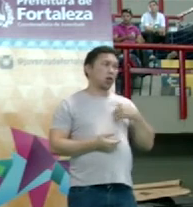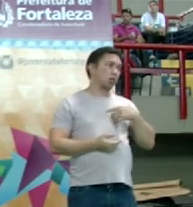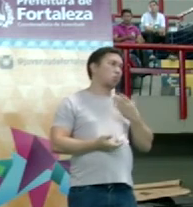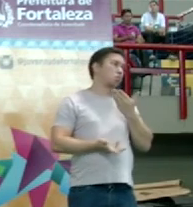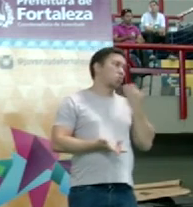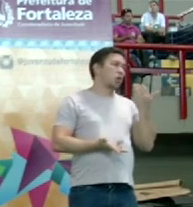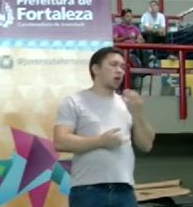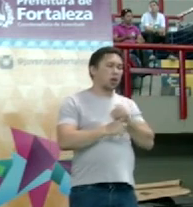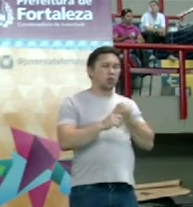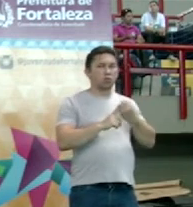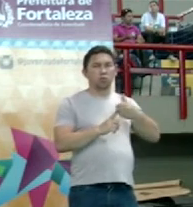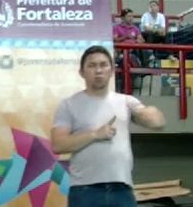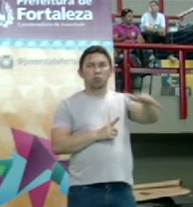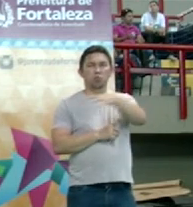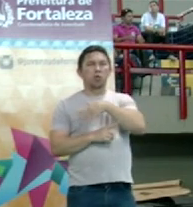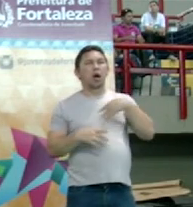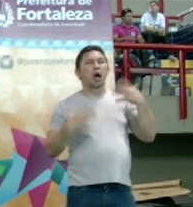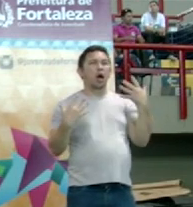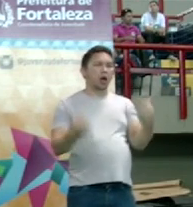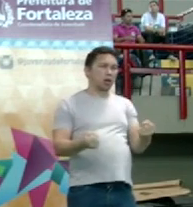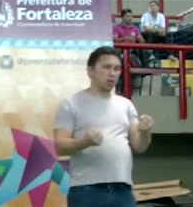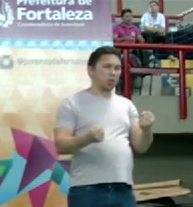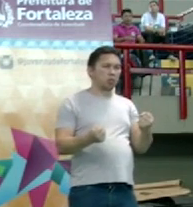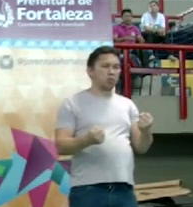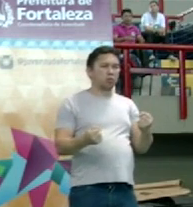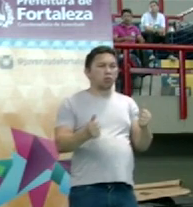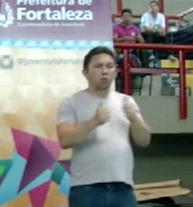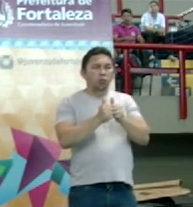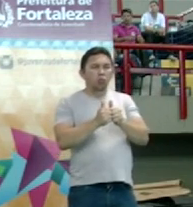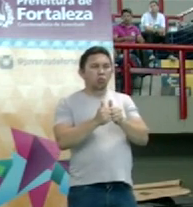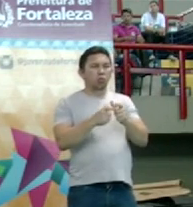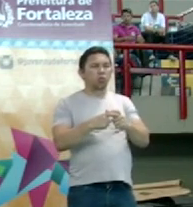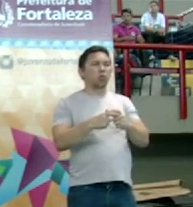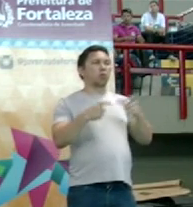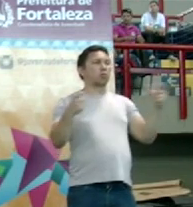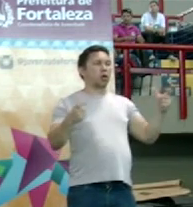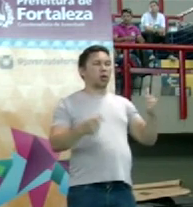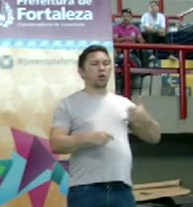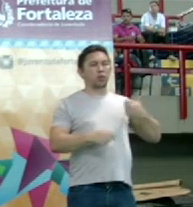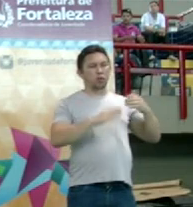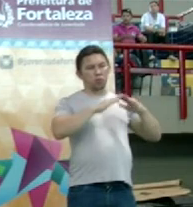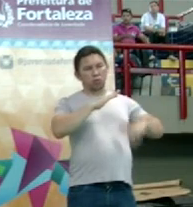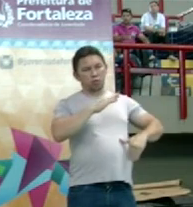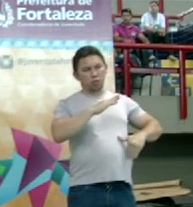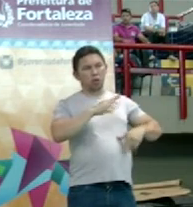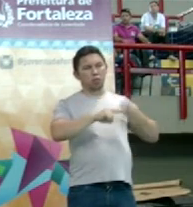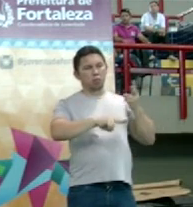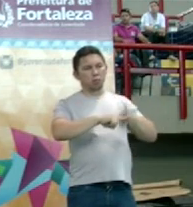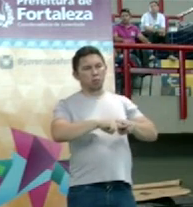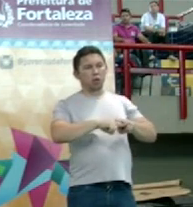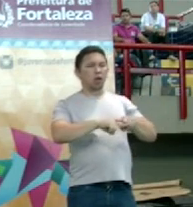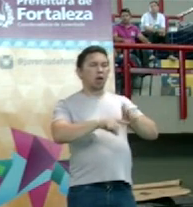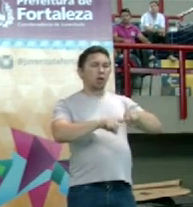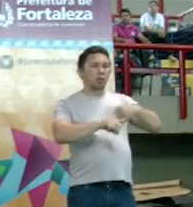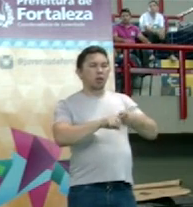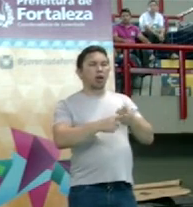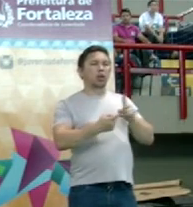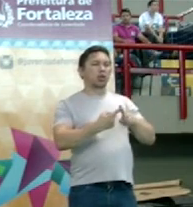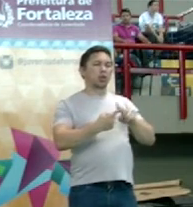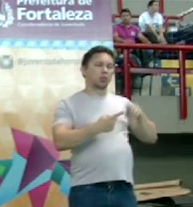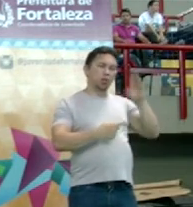da sociedade concorde com a maioridade penal ser reduzida, ainda